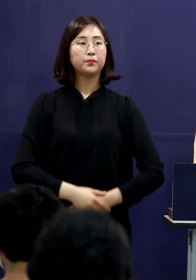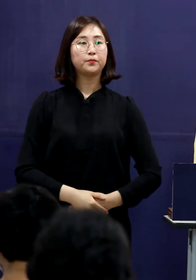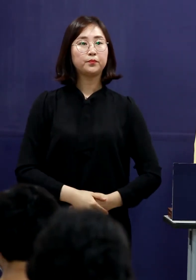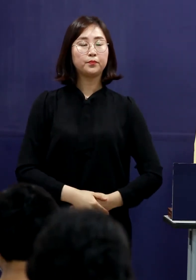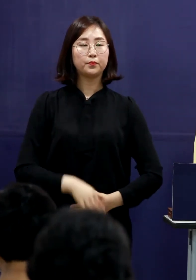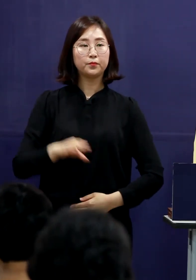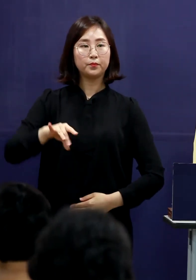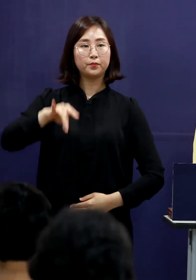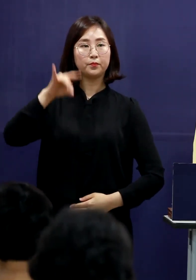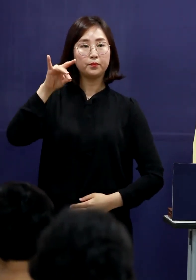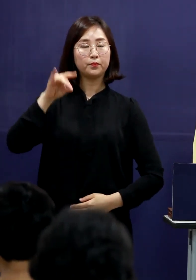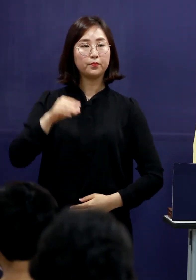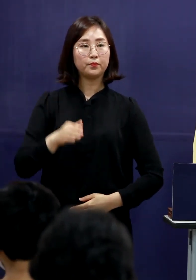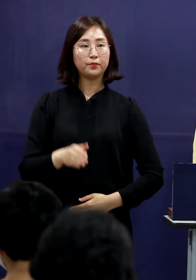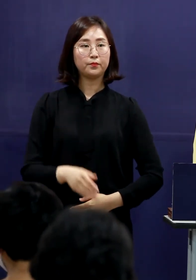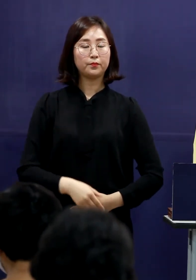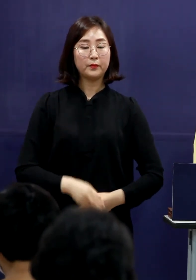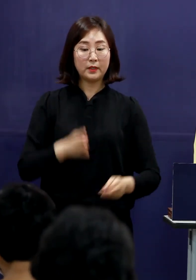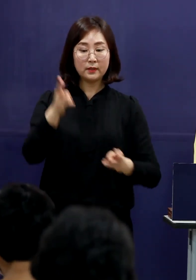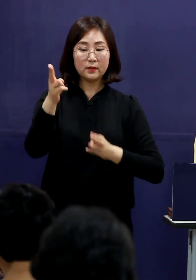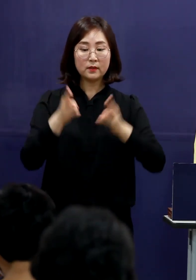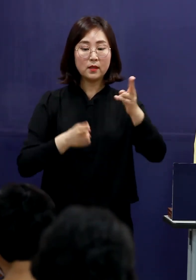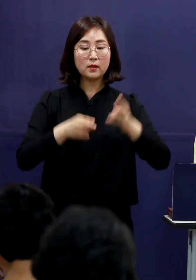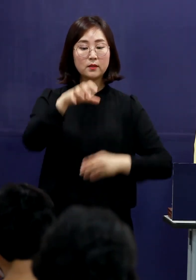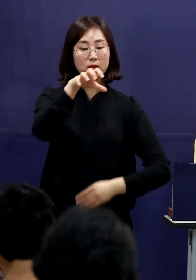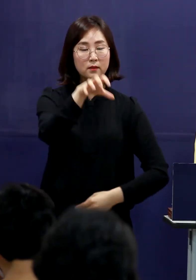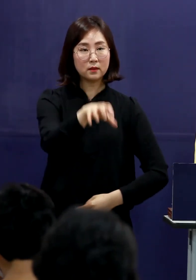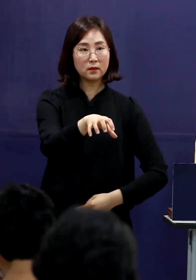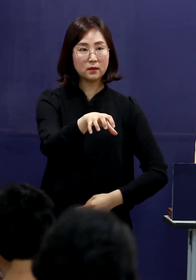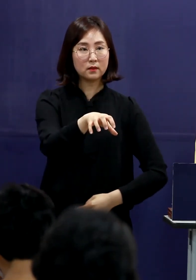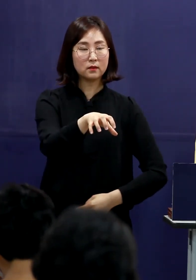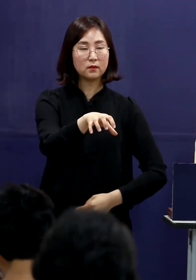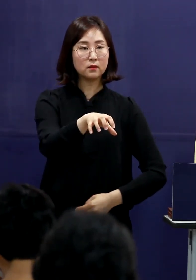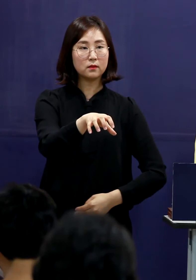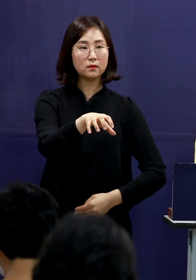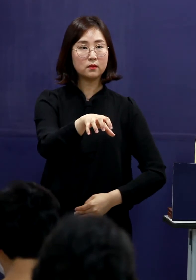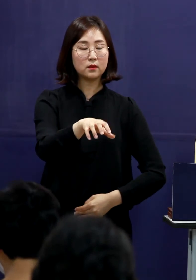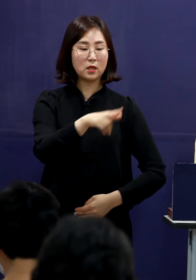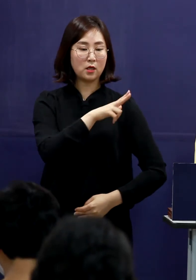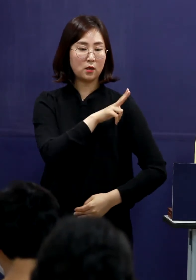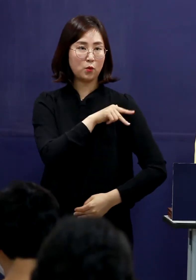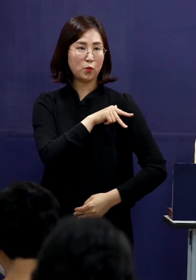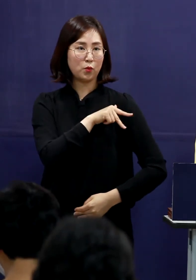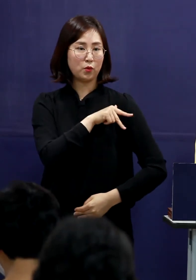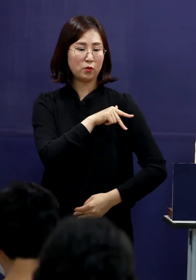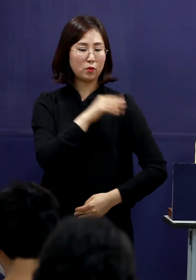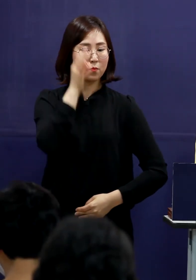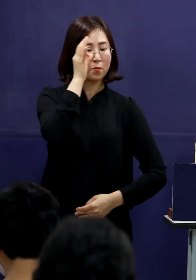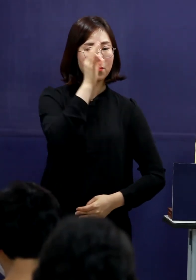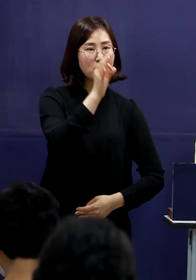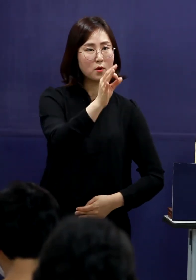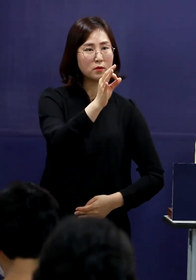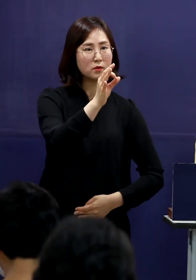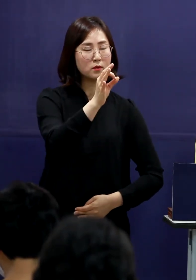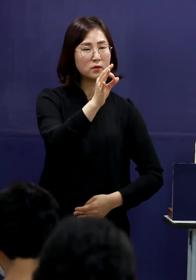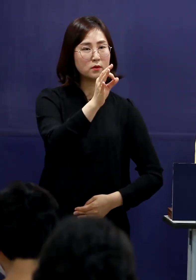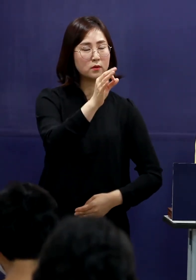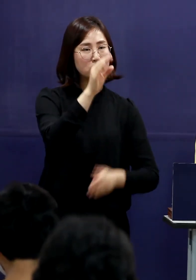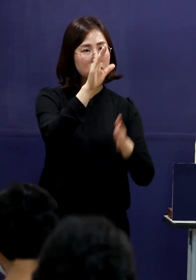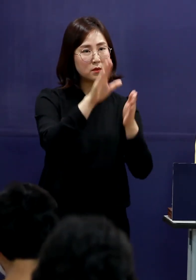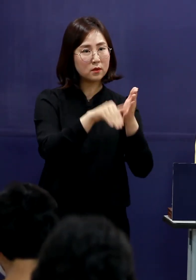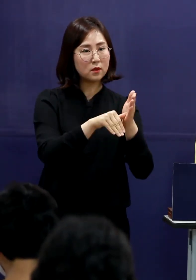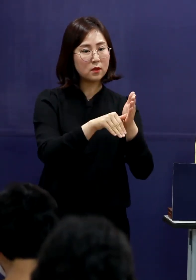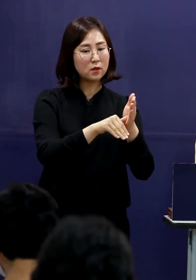우선 저는 스케이트장 관련해서 이제 의원님들이 보시는 시각하고